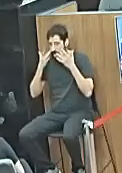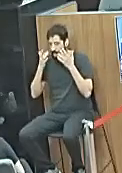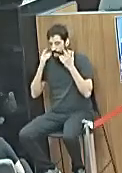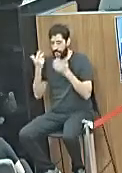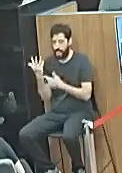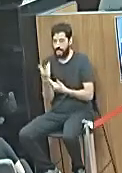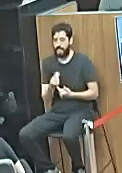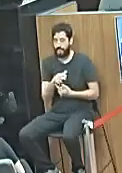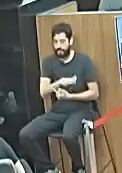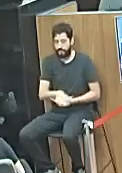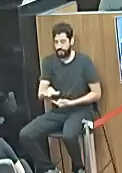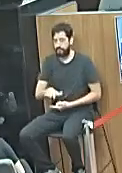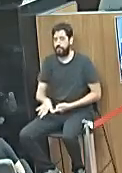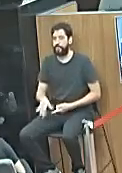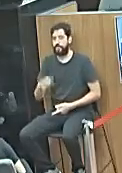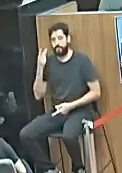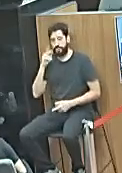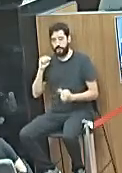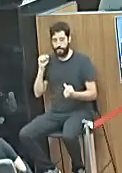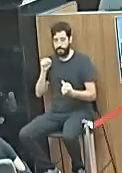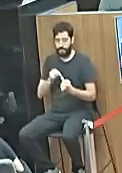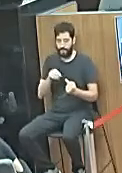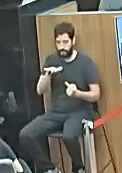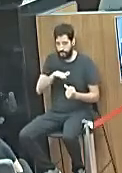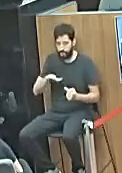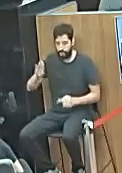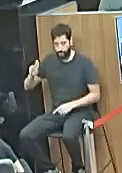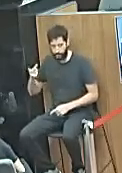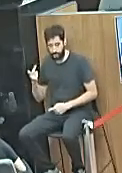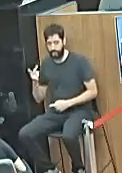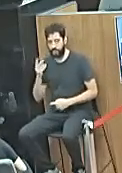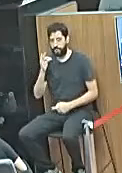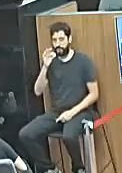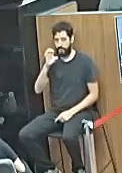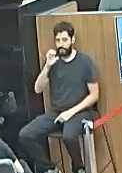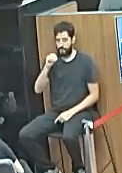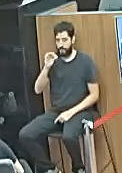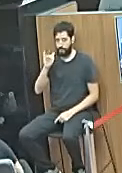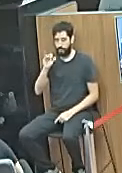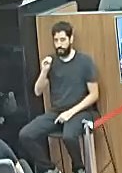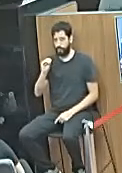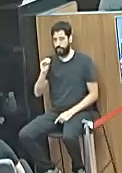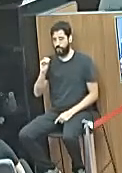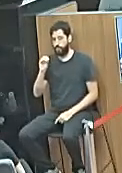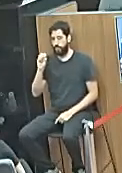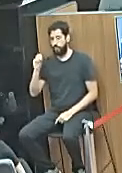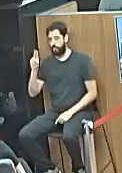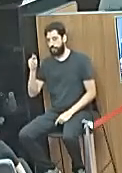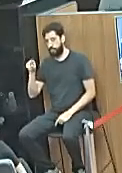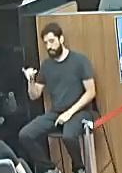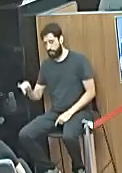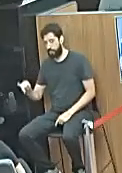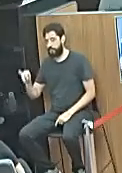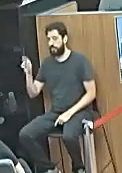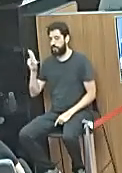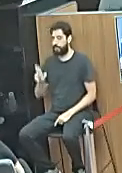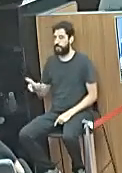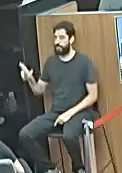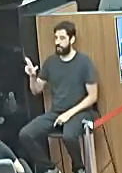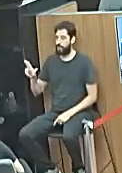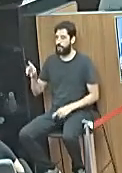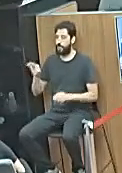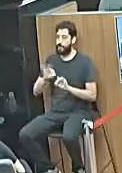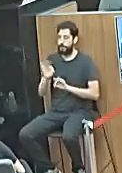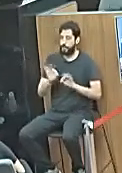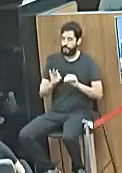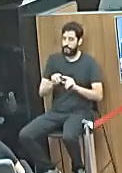como metas nas regiões intermediária de belo horizonte da fotônica e uberlândia realizar o projeto lá e cá